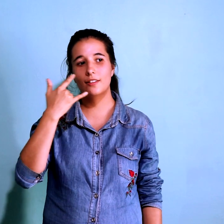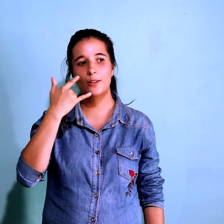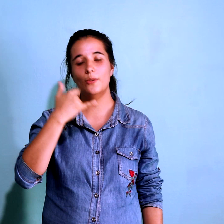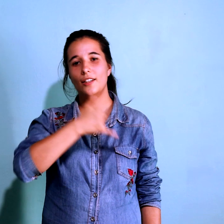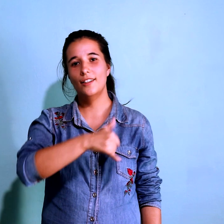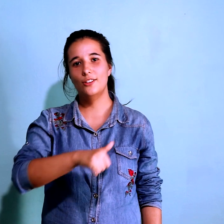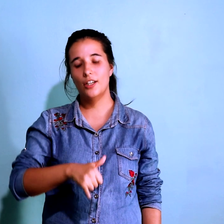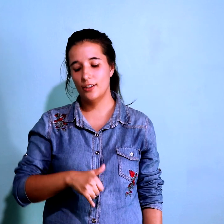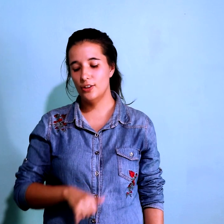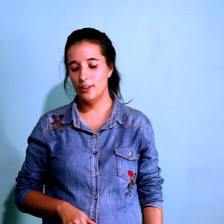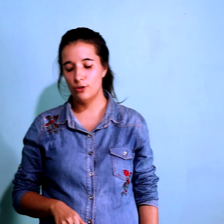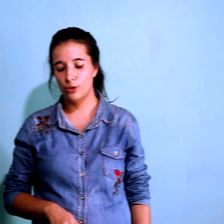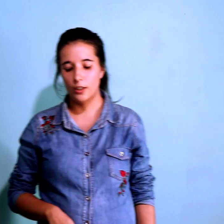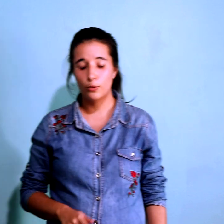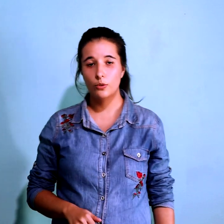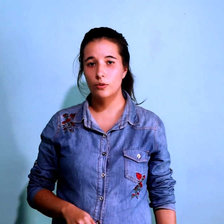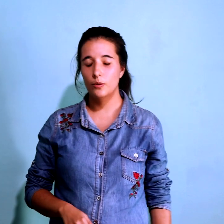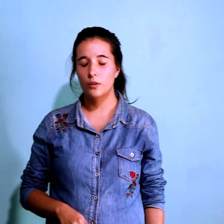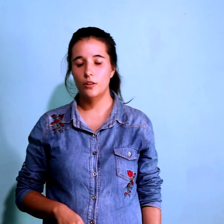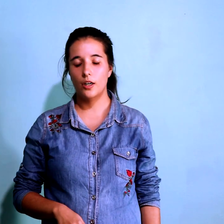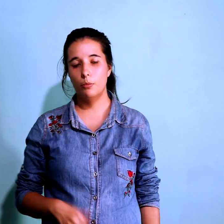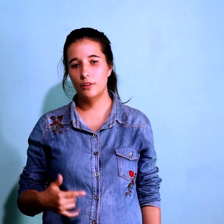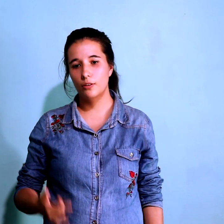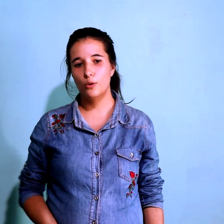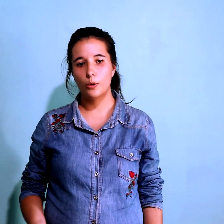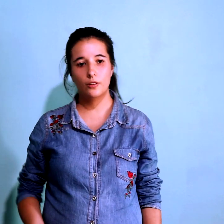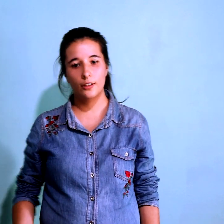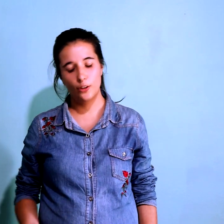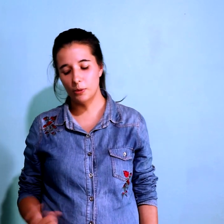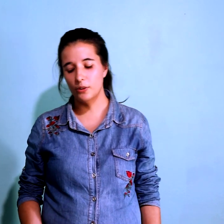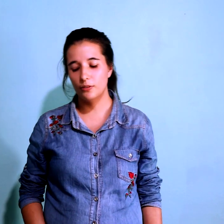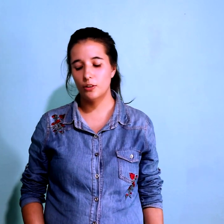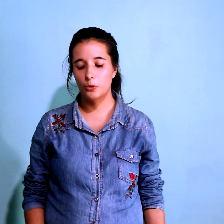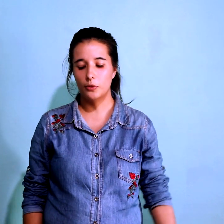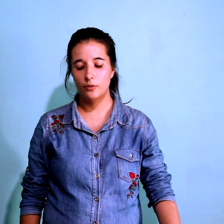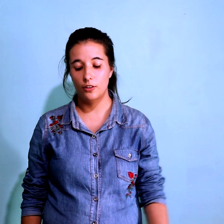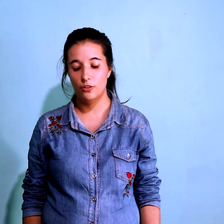expressão de cara de triste. Eu acabo pensando em alguma coisa triste para poder fazer uma expressão triste.